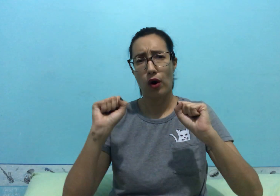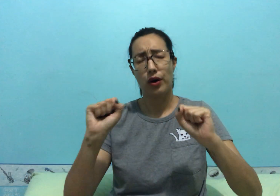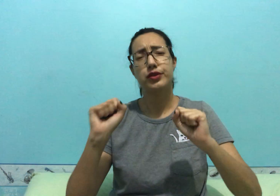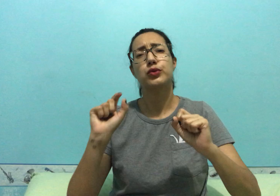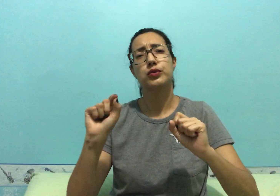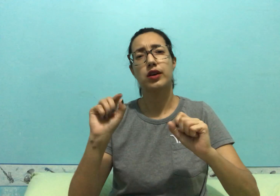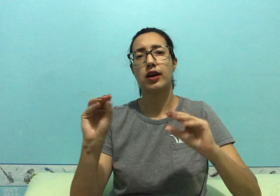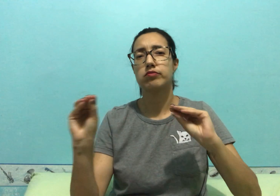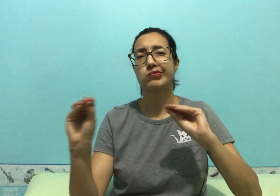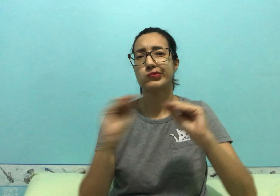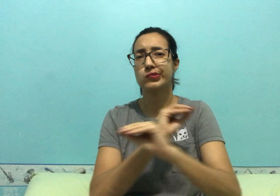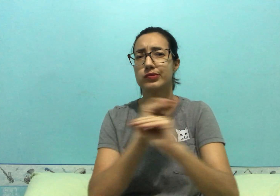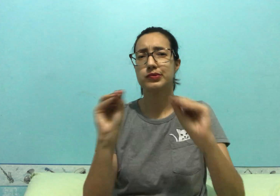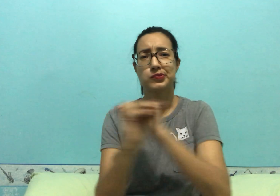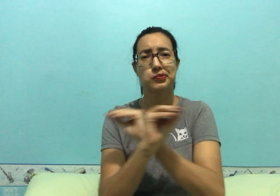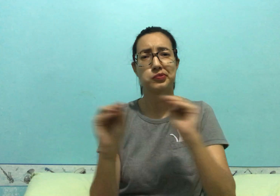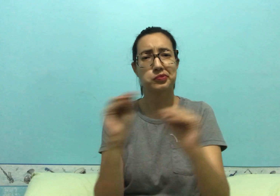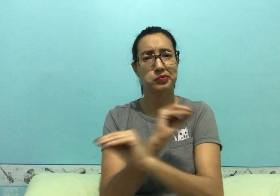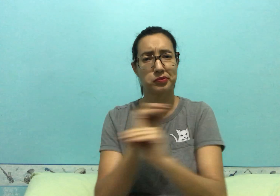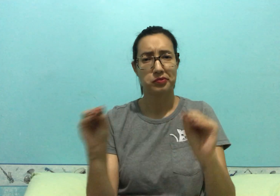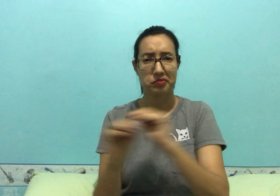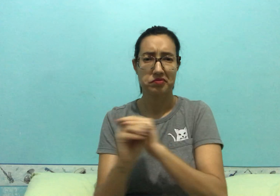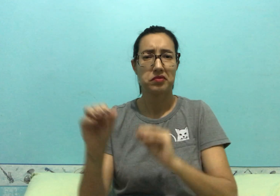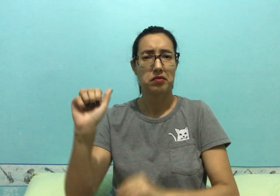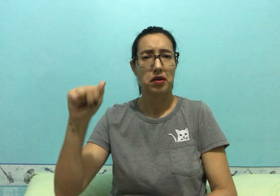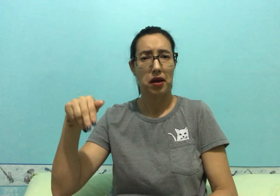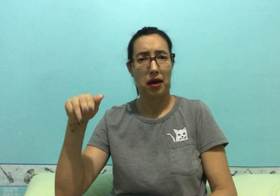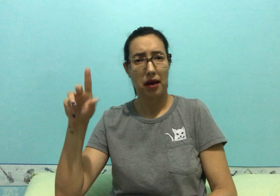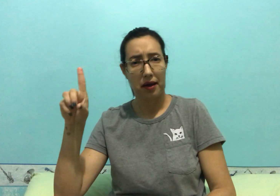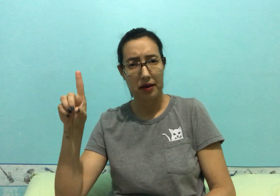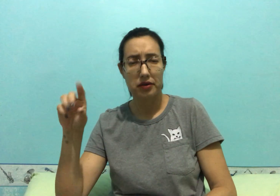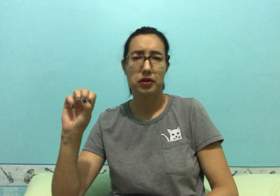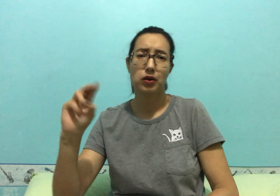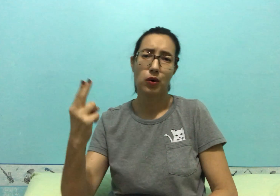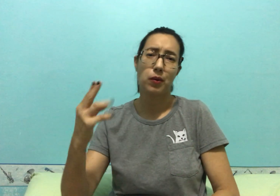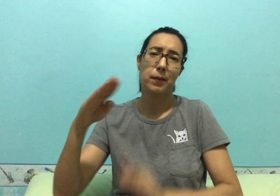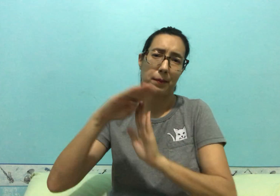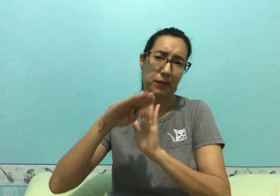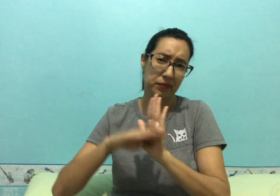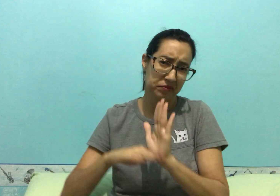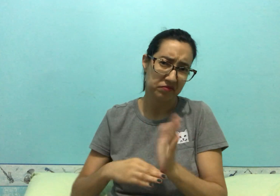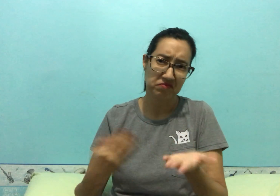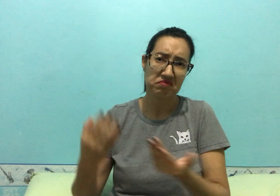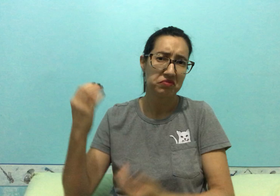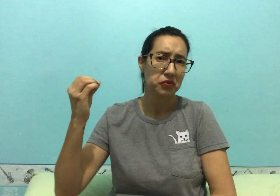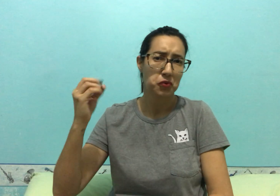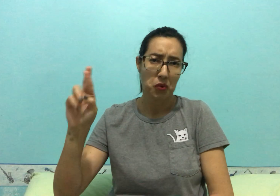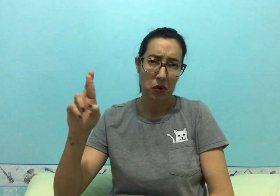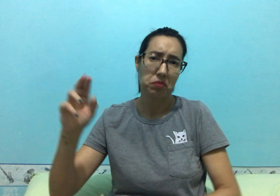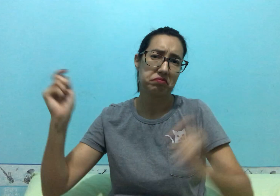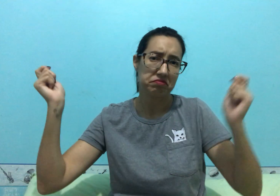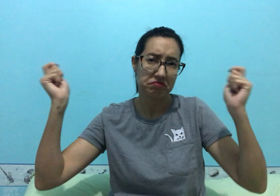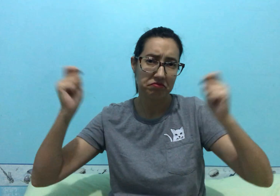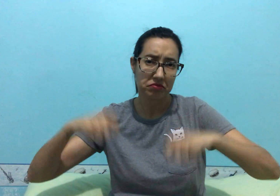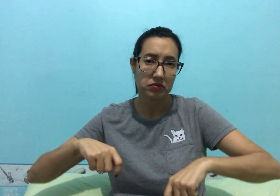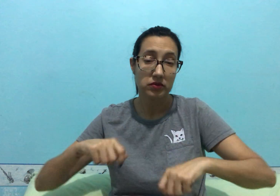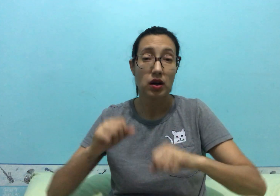no AND quanto no OR. A associativa nós podemos, desde que seja uma repetição do mesmo operando, tá certo?